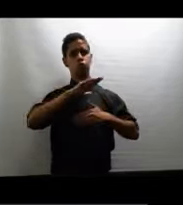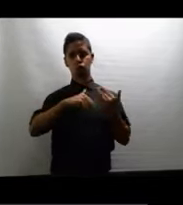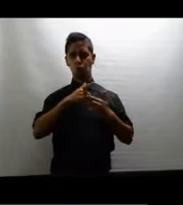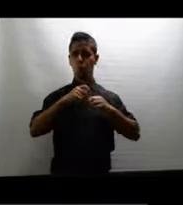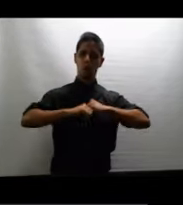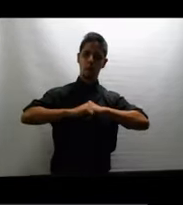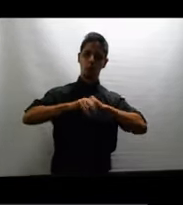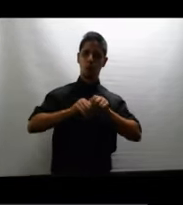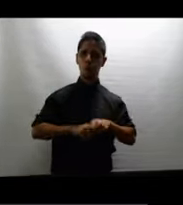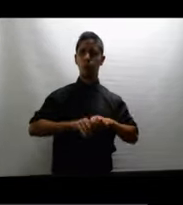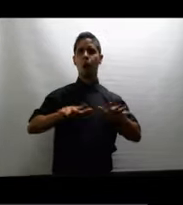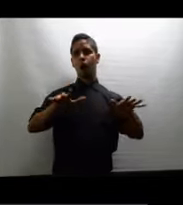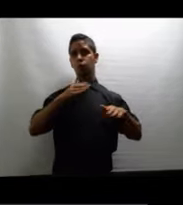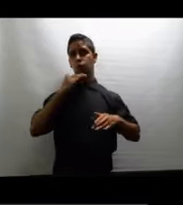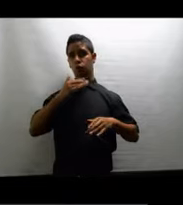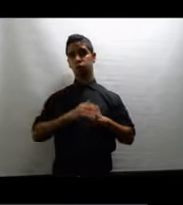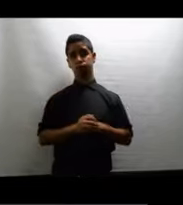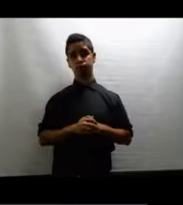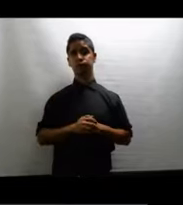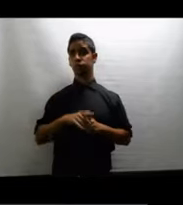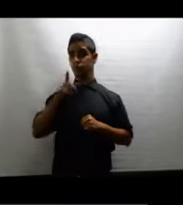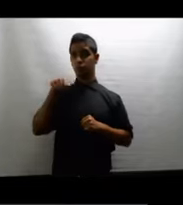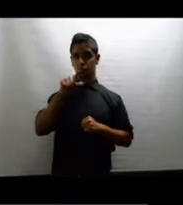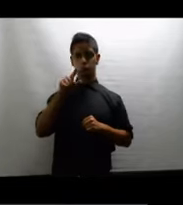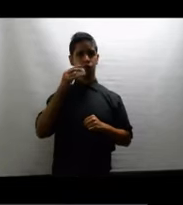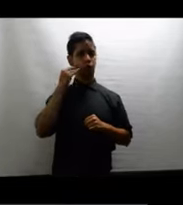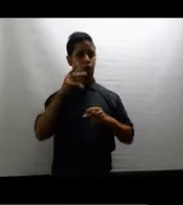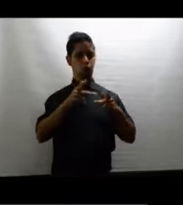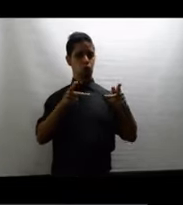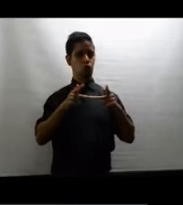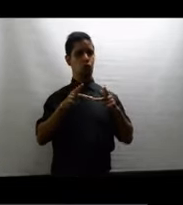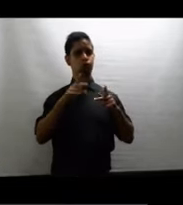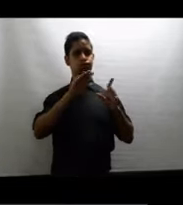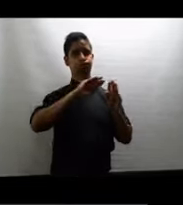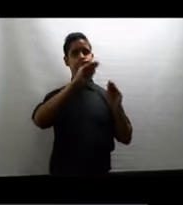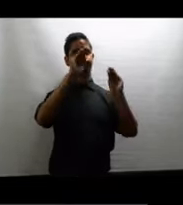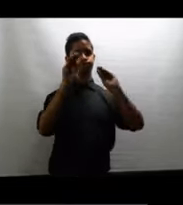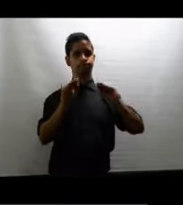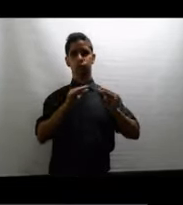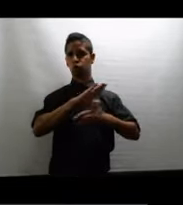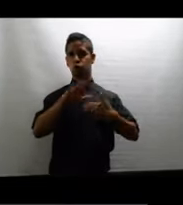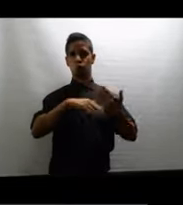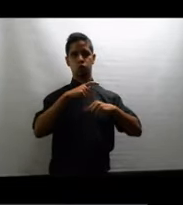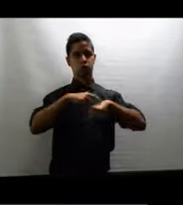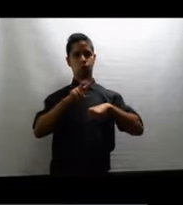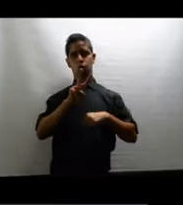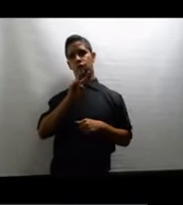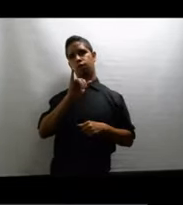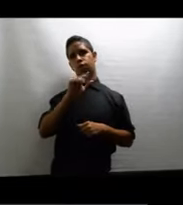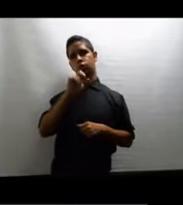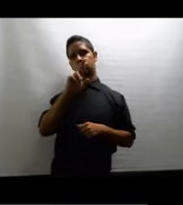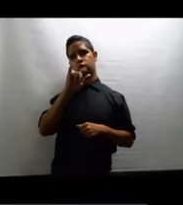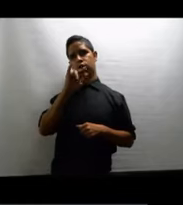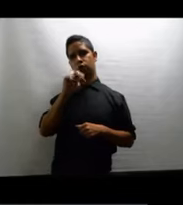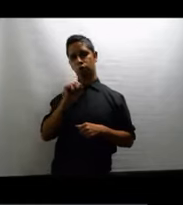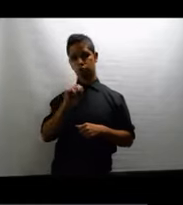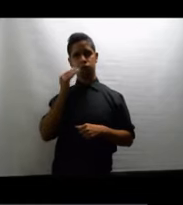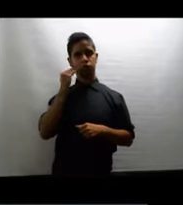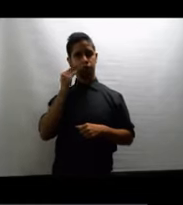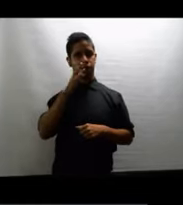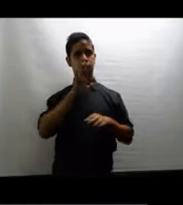promoción. El local estaba adornado con, todo era victoriano, las paredes